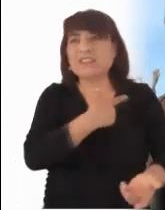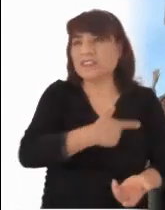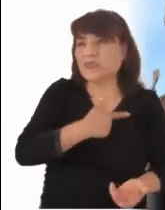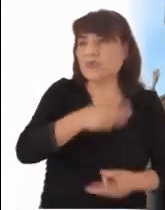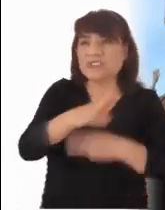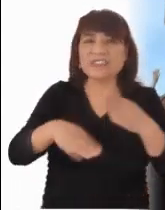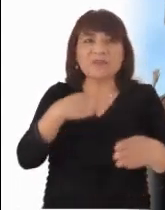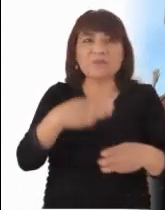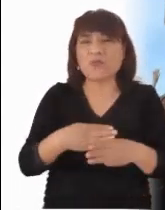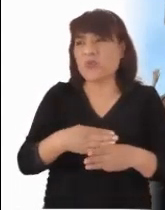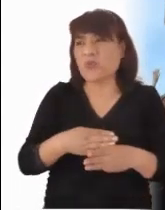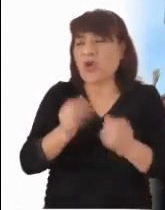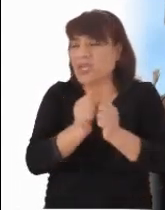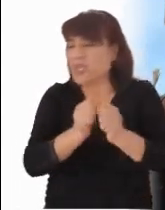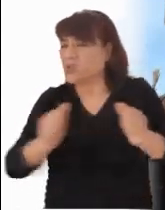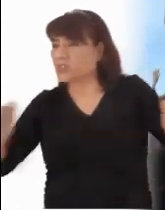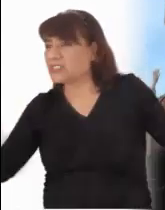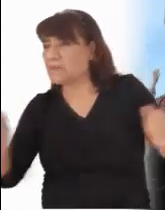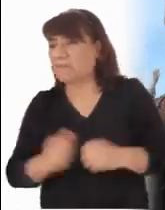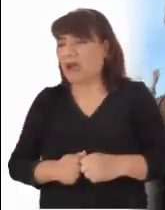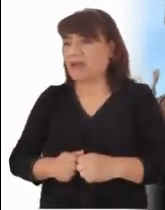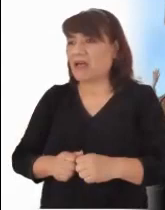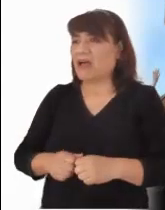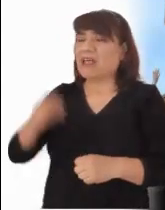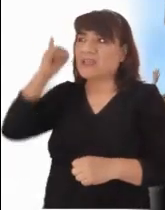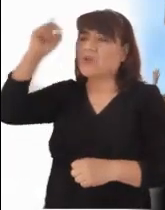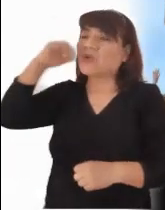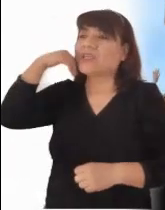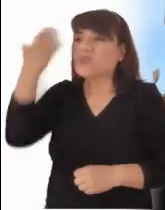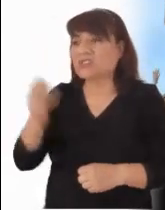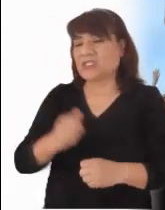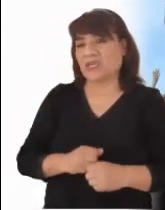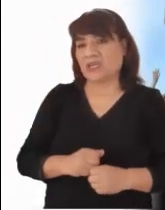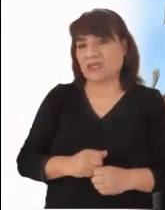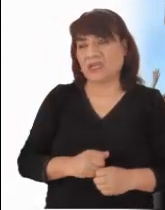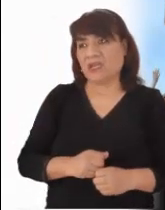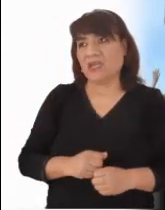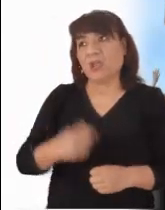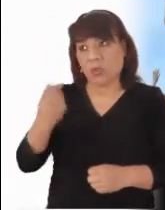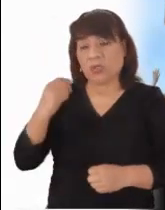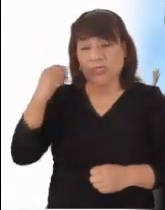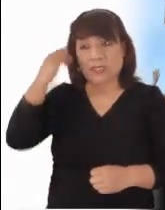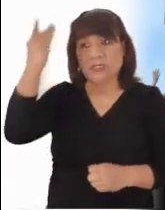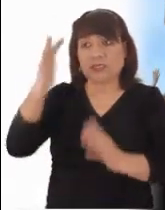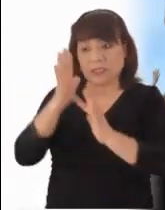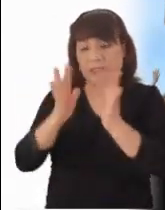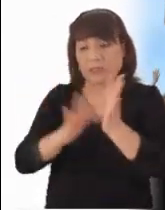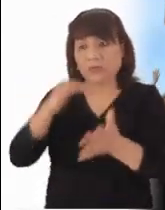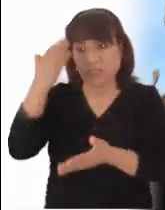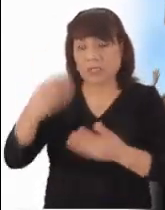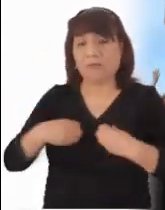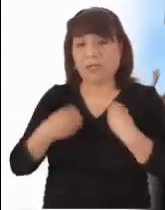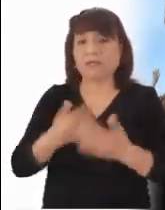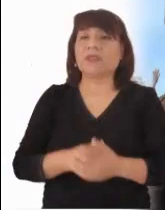y gustos de un mundo que arrebata y subyuga, pero que está lejos de su propuesta de